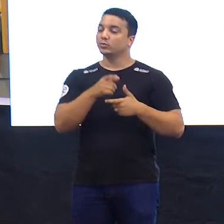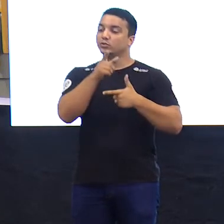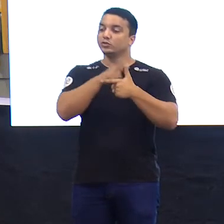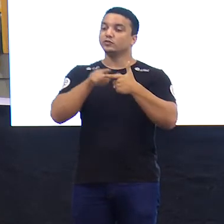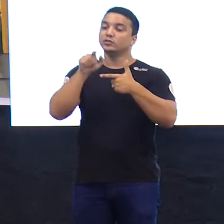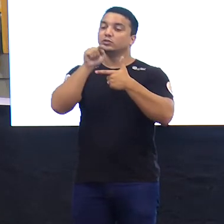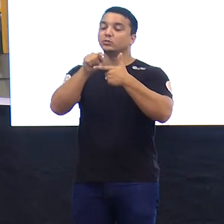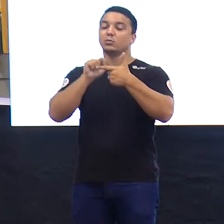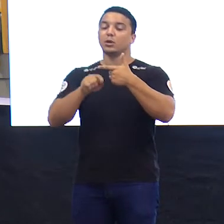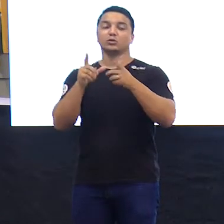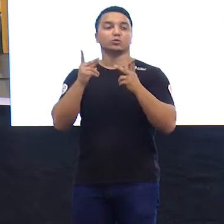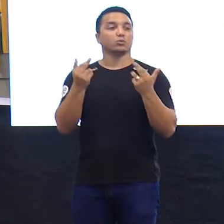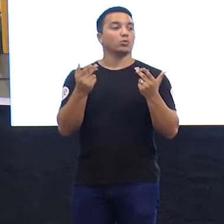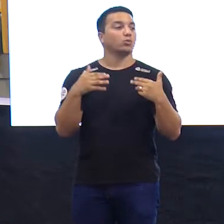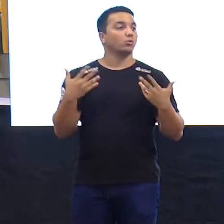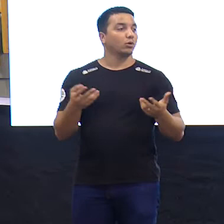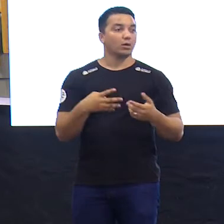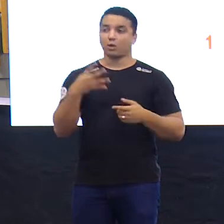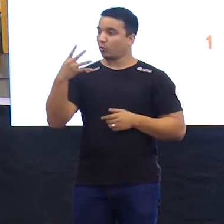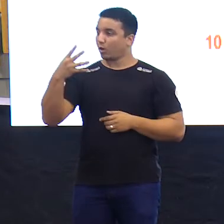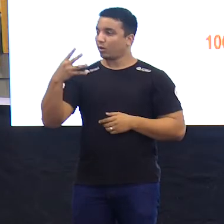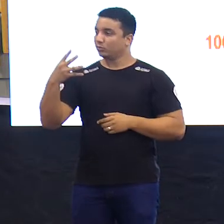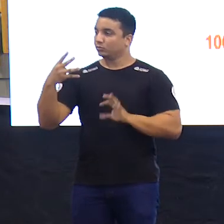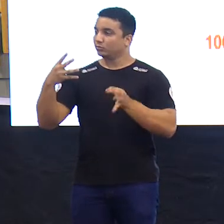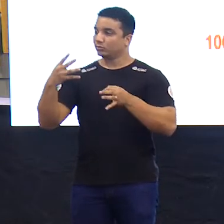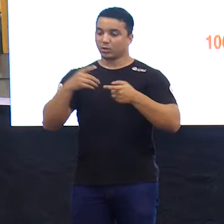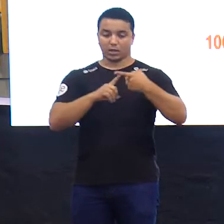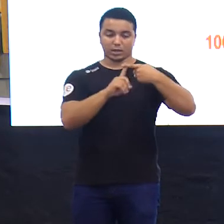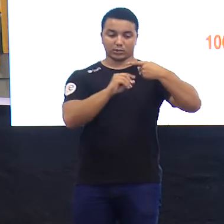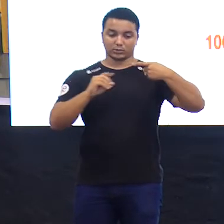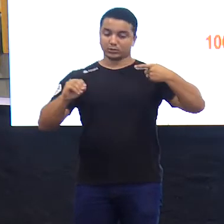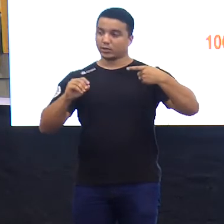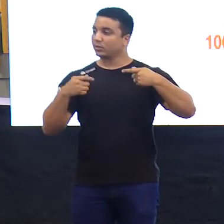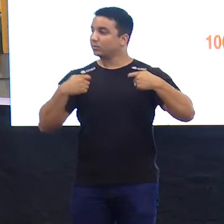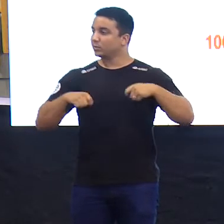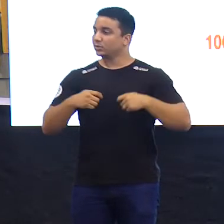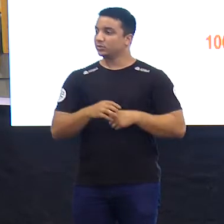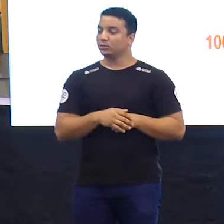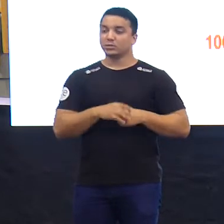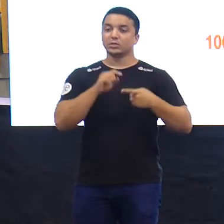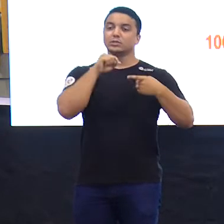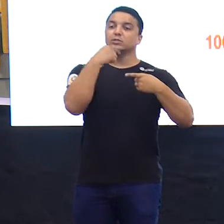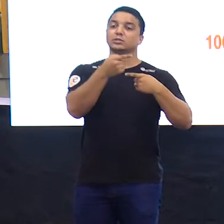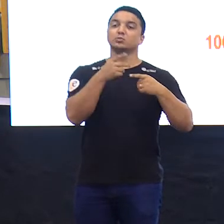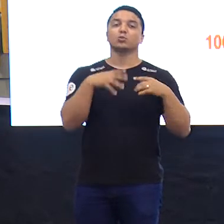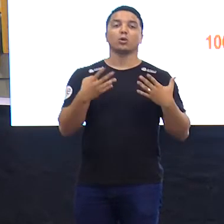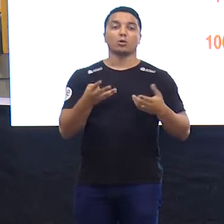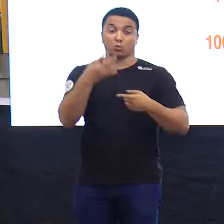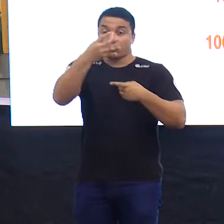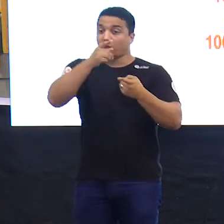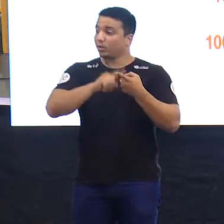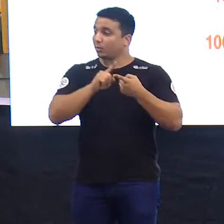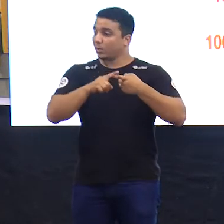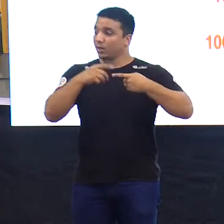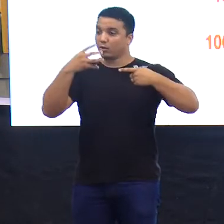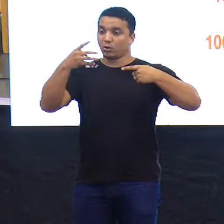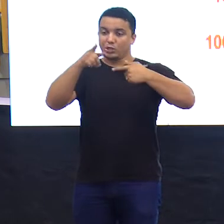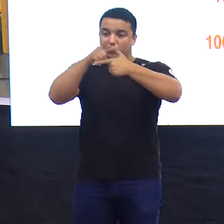dividir embaixo? Por 4, ele vira 100. Agora que número eu divido em cima? Por 4